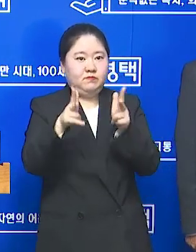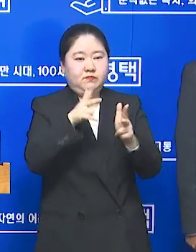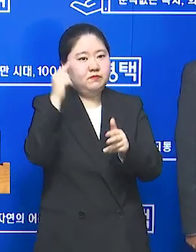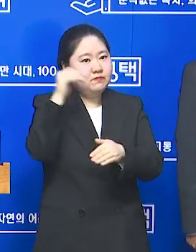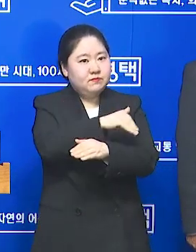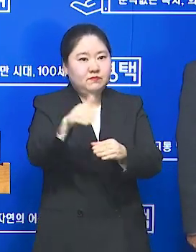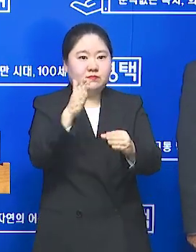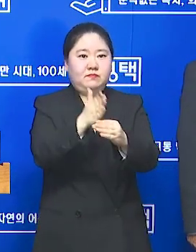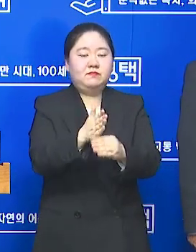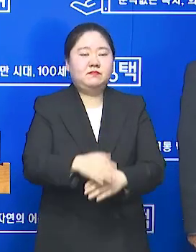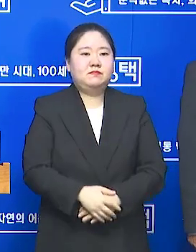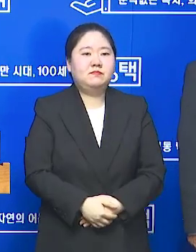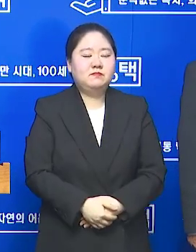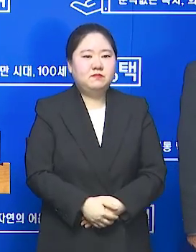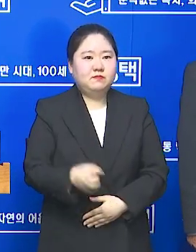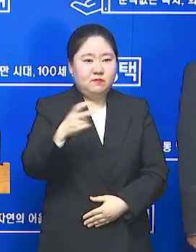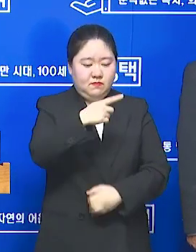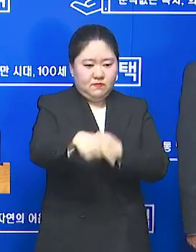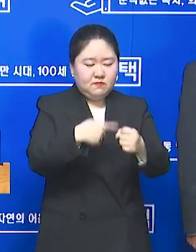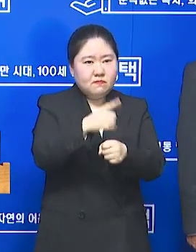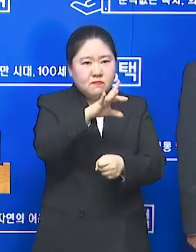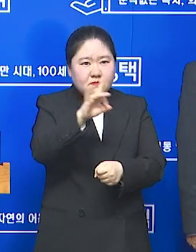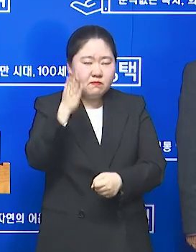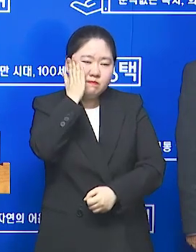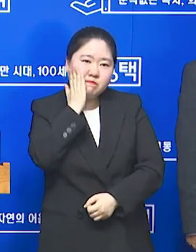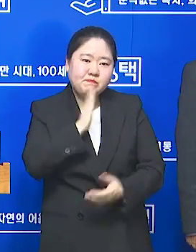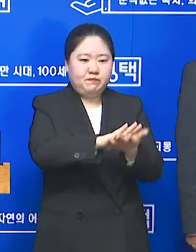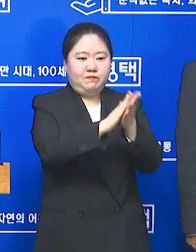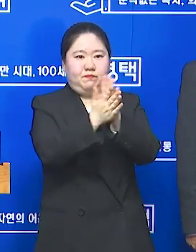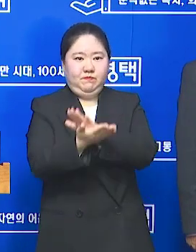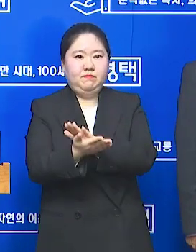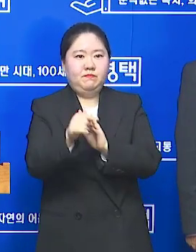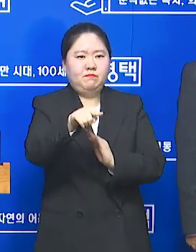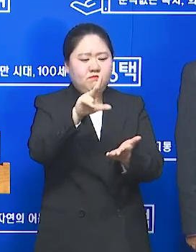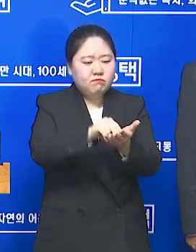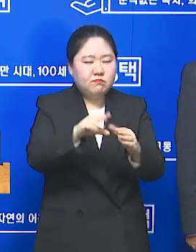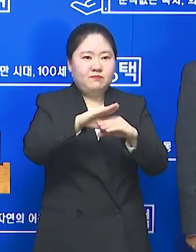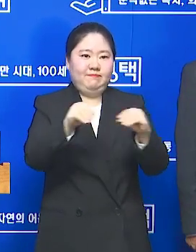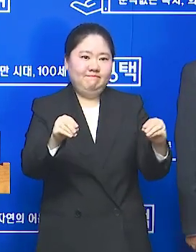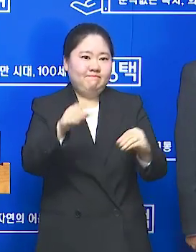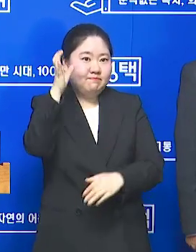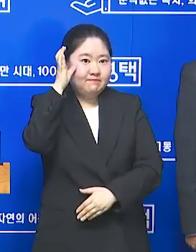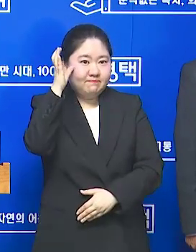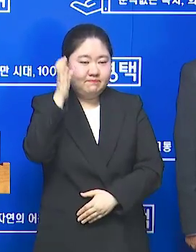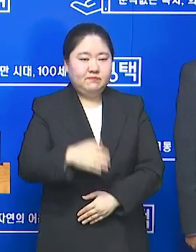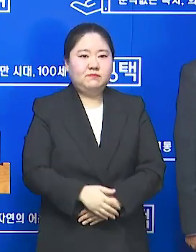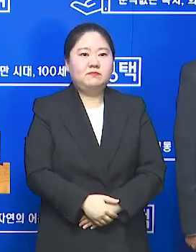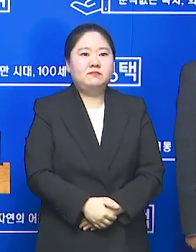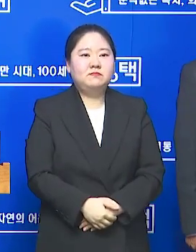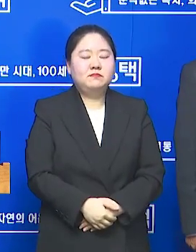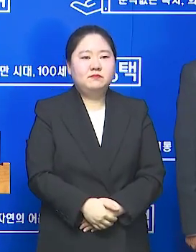계획입니다. 아울러 매년 발생하는 녹조 현상을 해소할 수 있을 것으로 예상하고 있습니다.